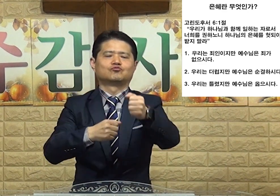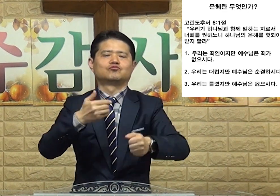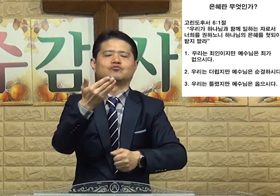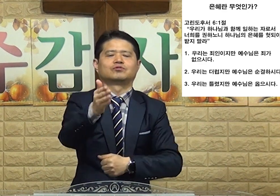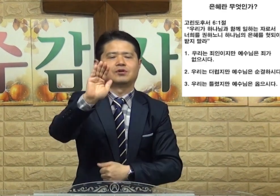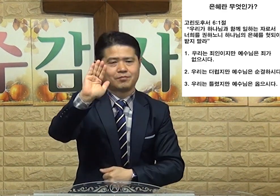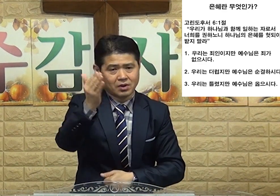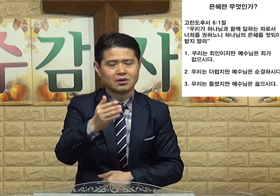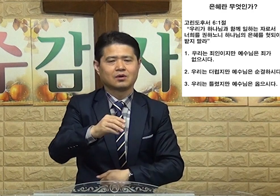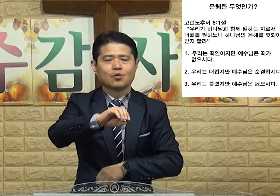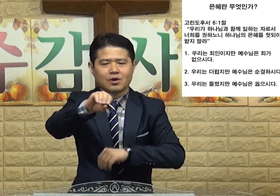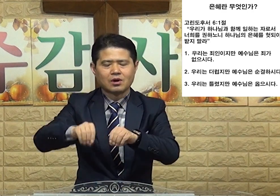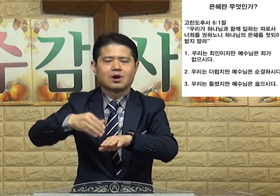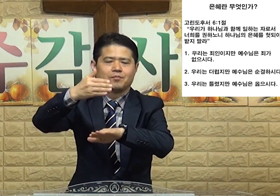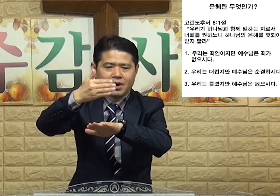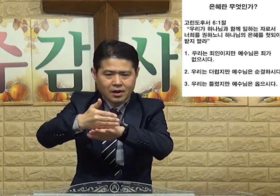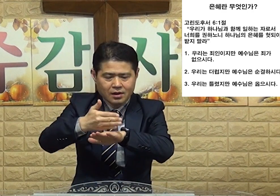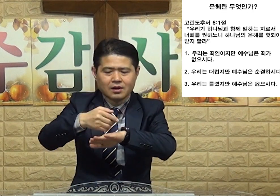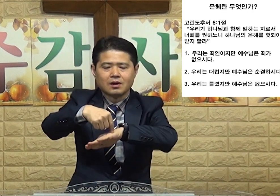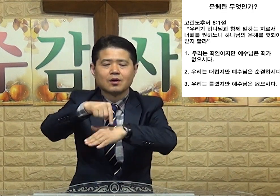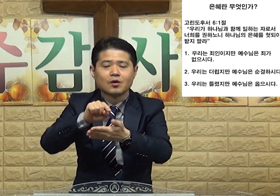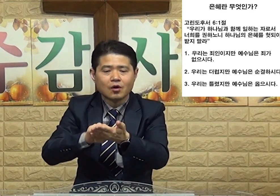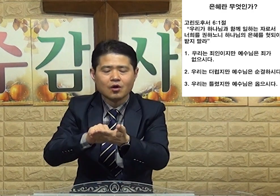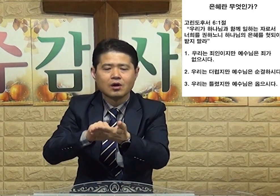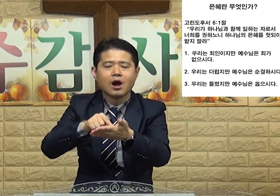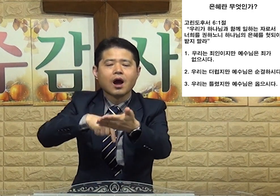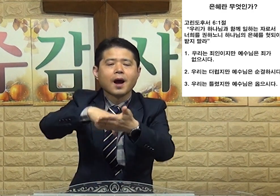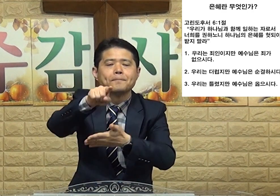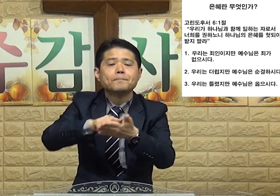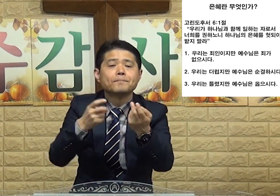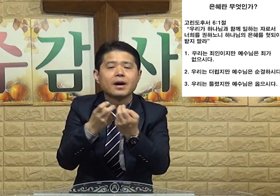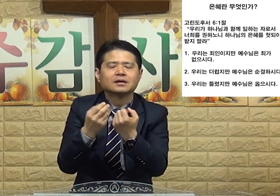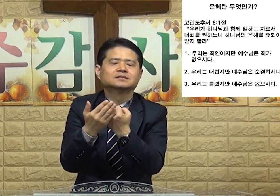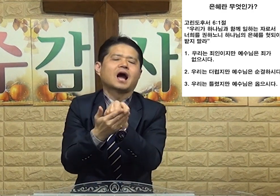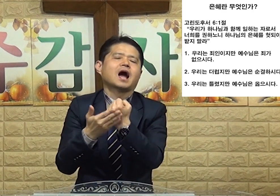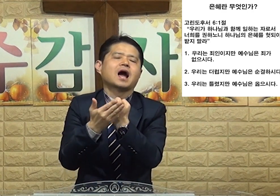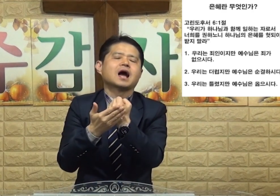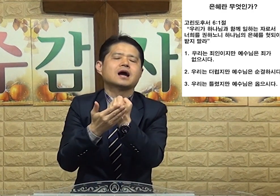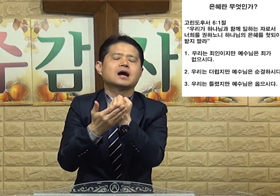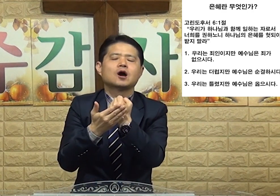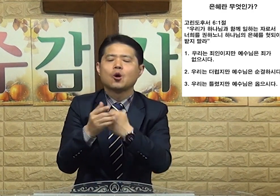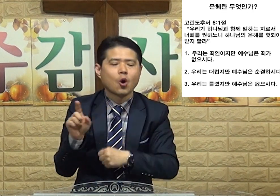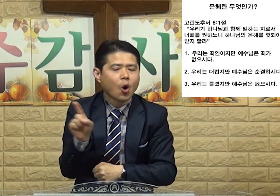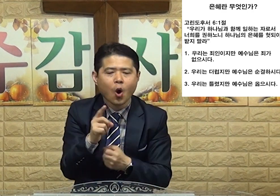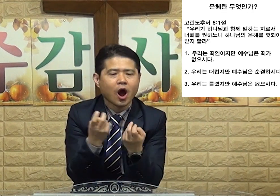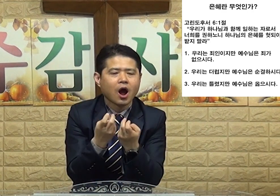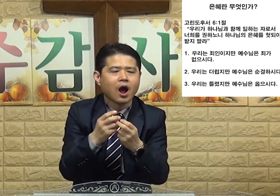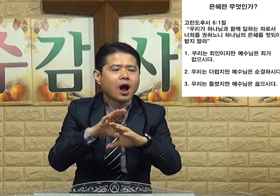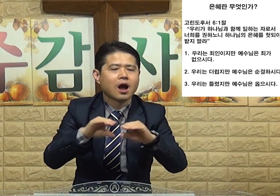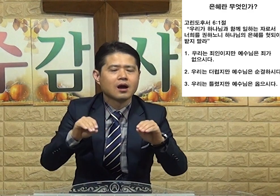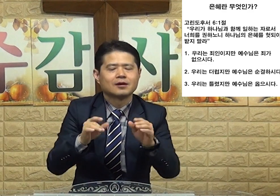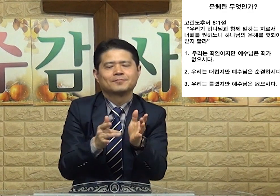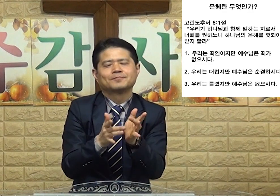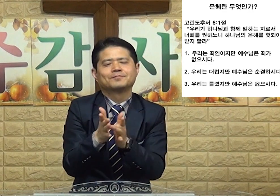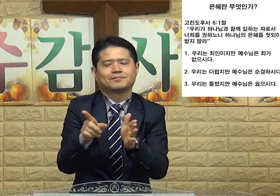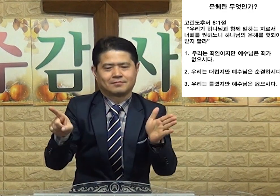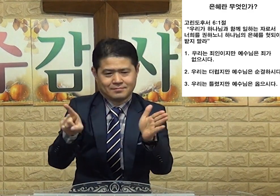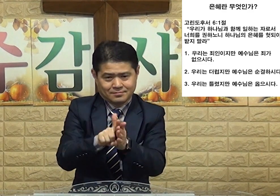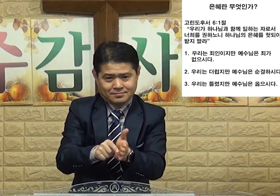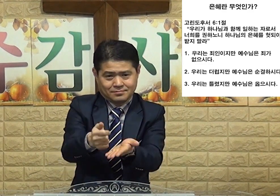우리의 죄를 사하여 주셨습니다. 오히려 감사한 마음을 여기고 이 값없이 여기는 방법은 은혜밖에 없습니다.